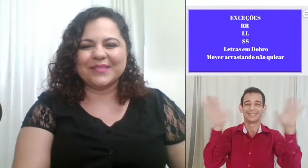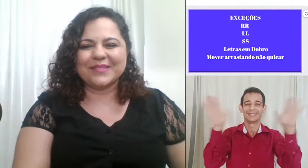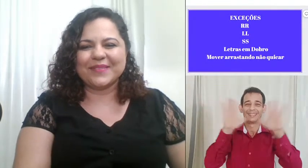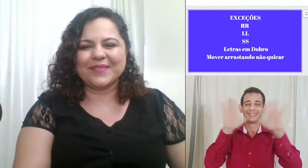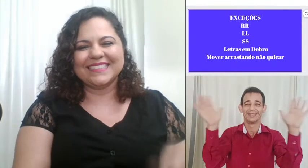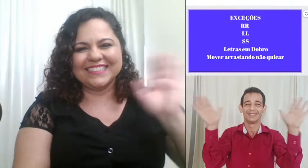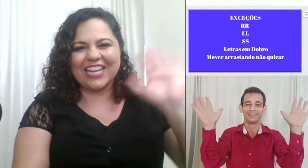tchau tchau tchau